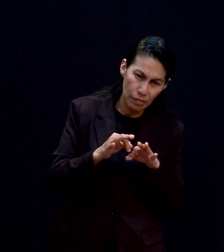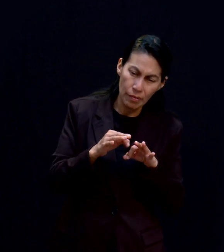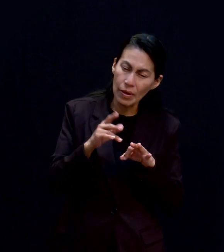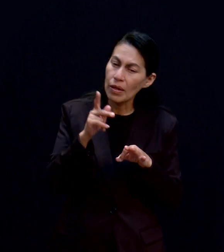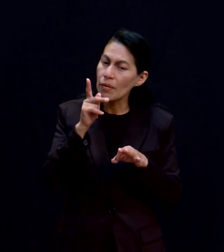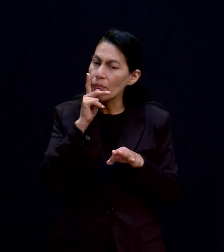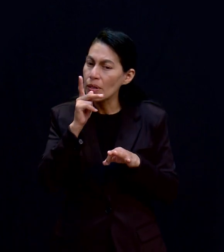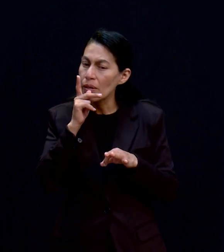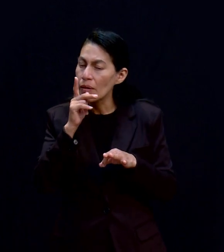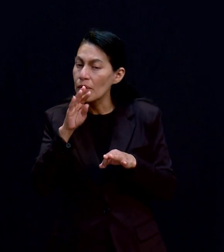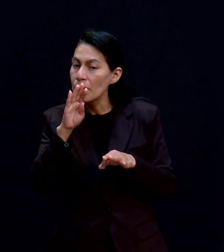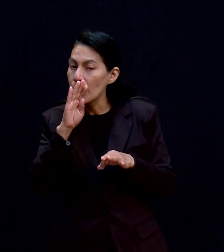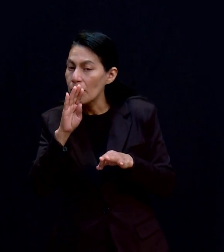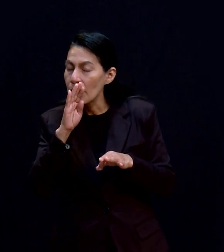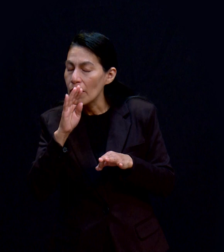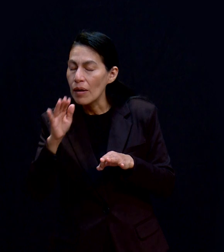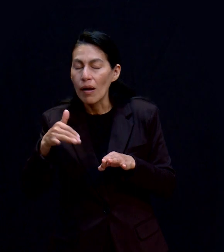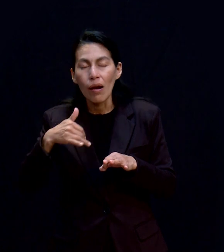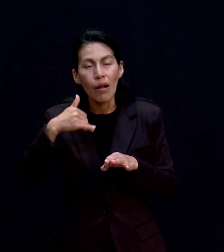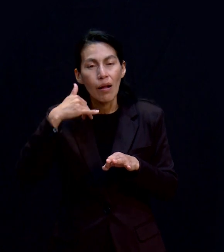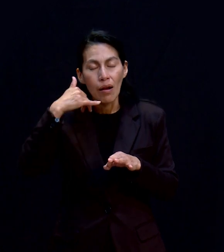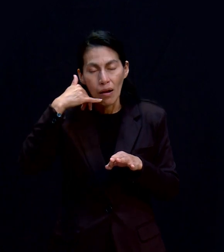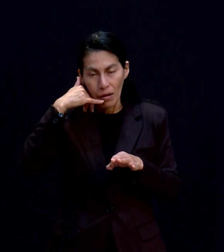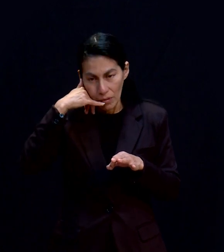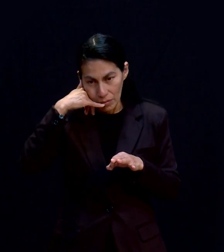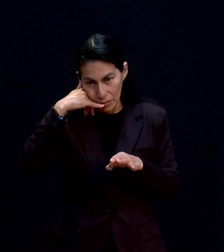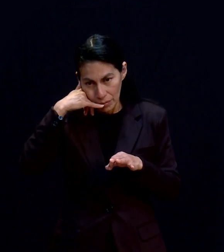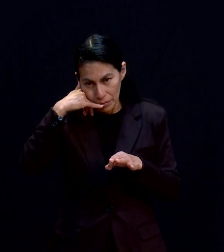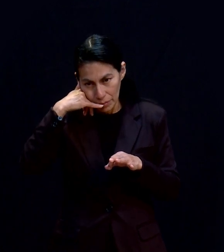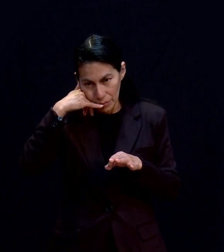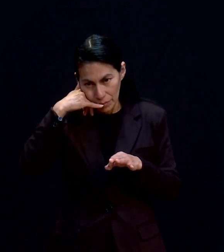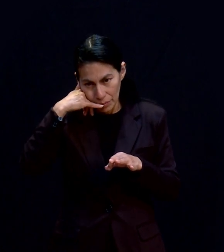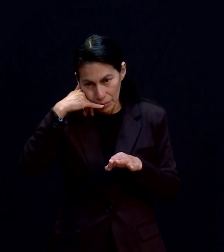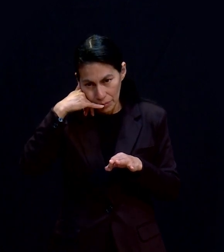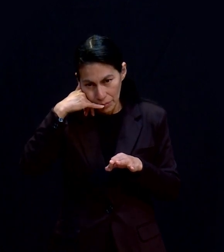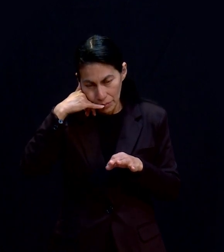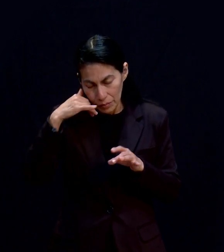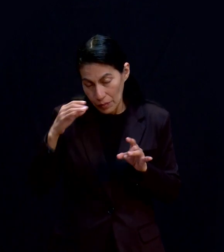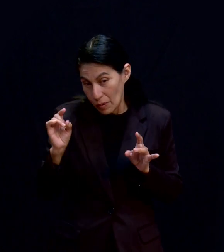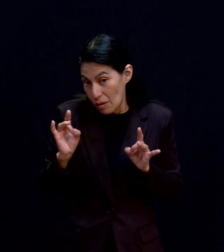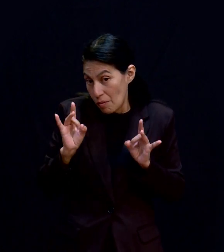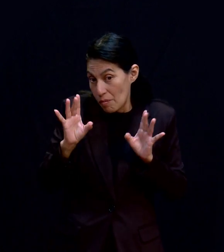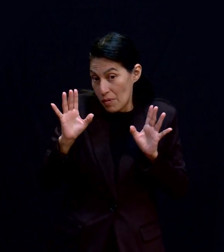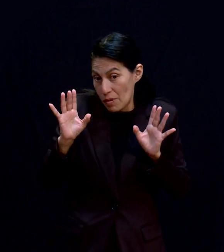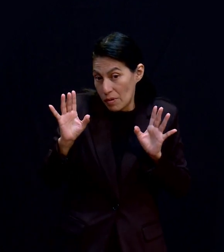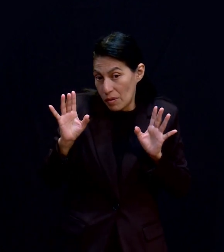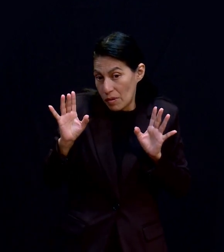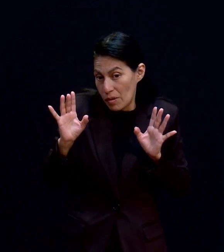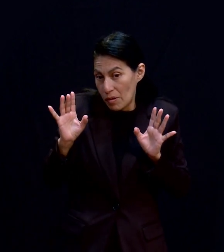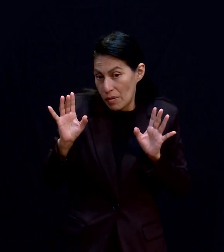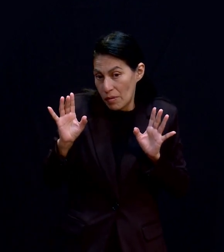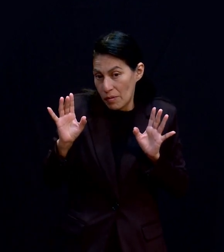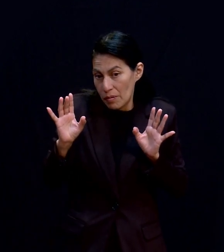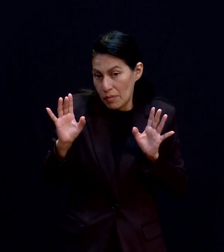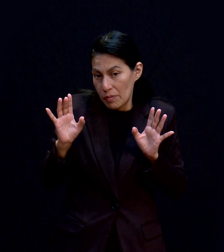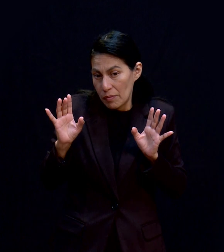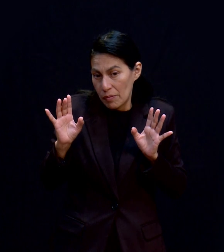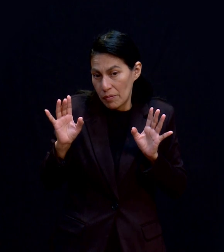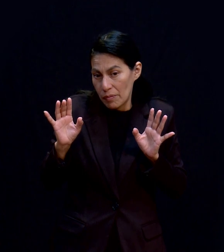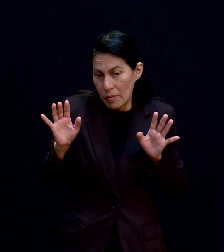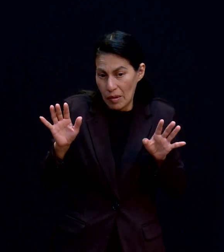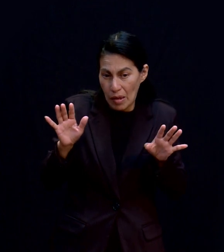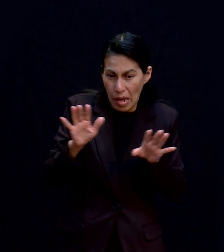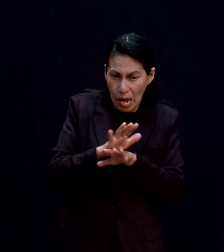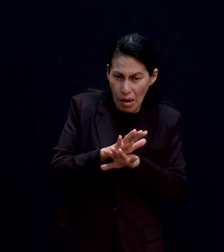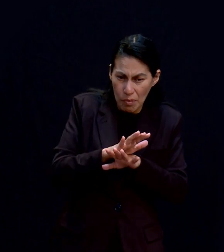llamadas de mis padres pero ahora veo un cambio tremendo de la noche a la mañana pastor así